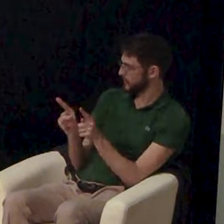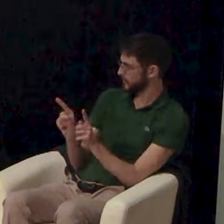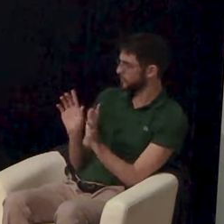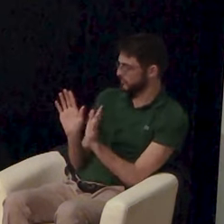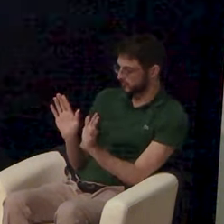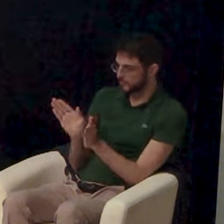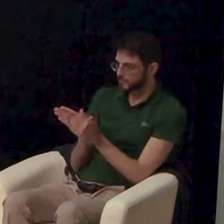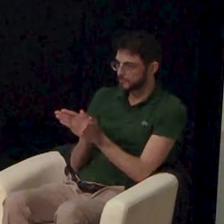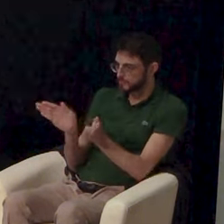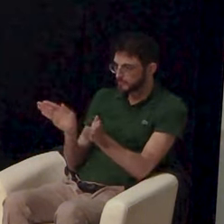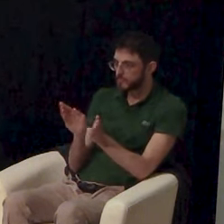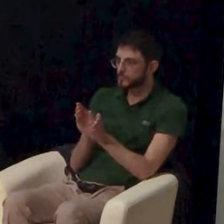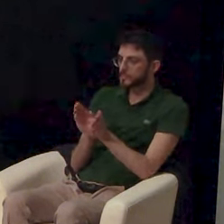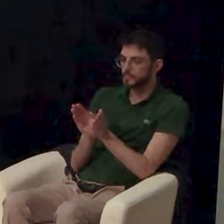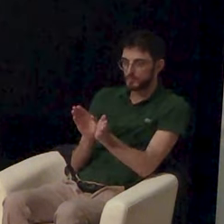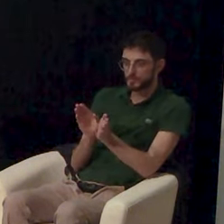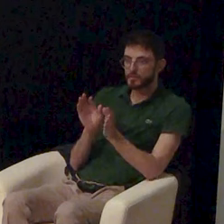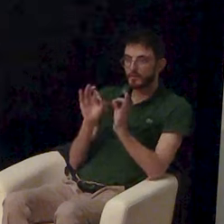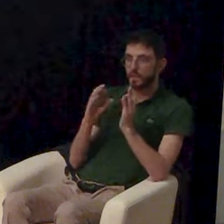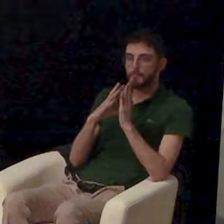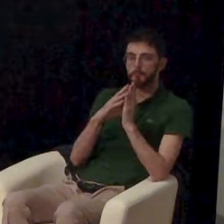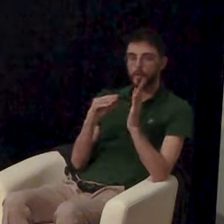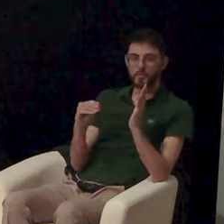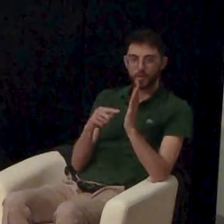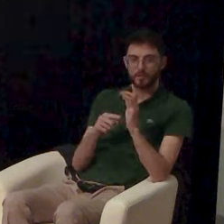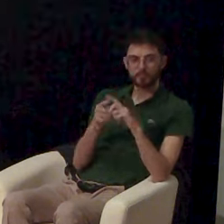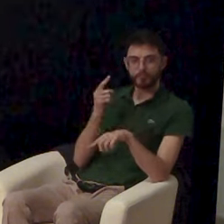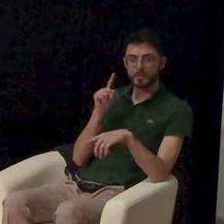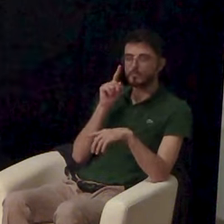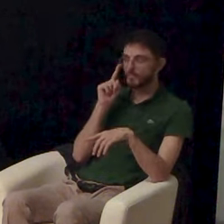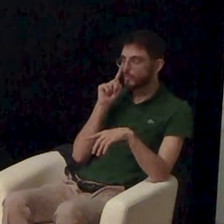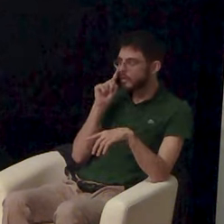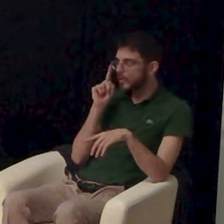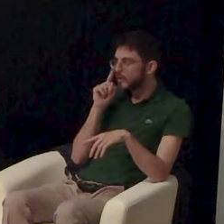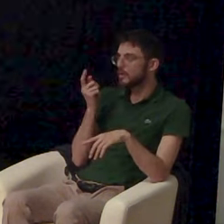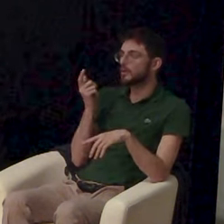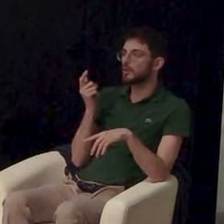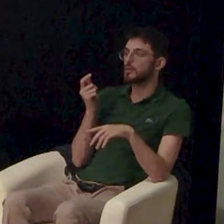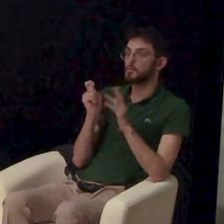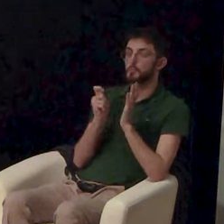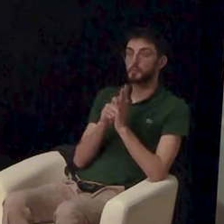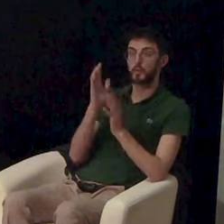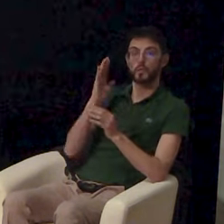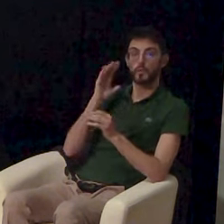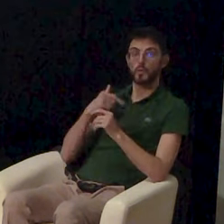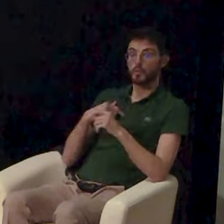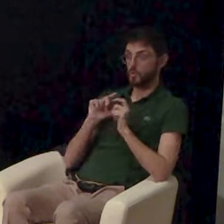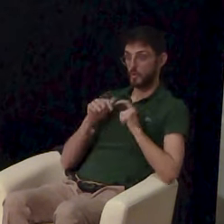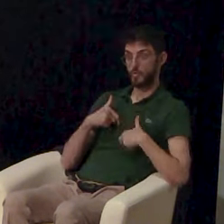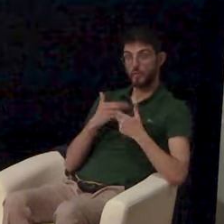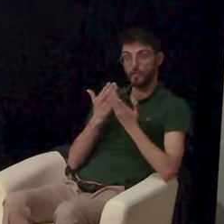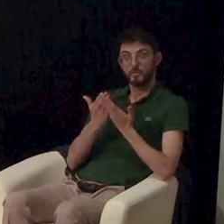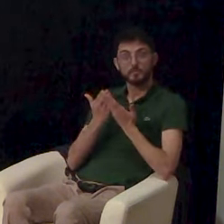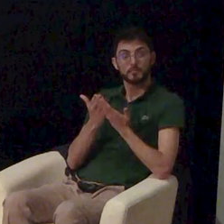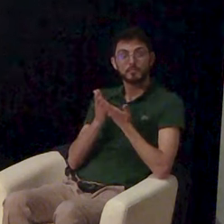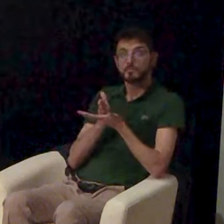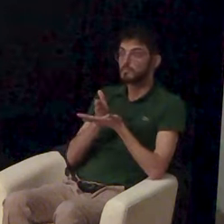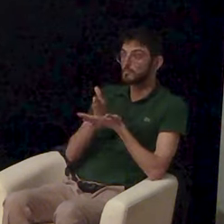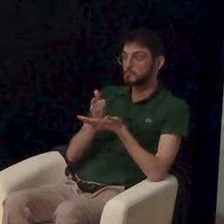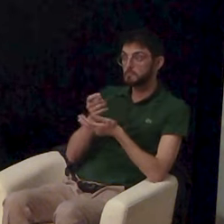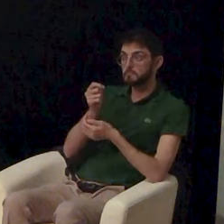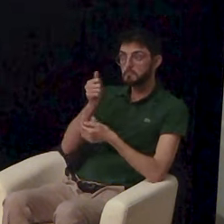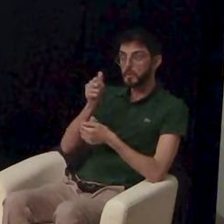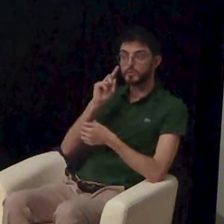Alors pour moi, il y a deux thèmes un peu différents là-dedans. Par rapport au modèle, alors c'est important d'avoir un modèle, c'est-à-dire que moi, à l'époque, quand